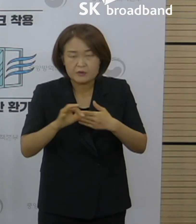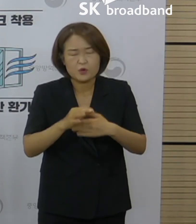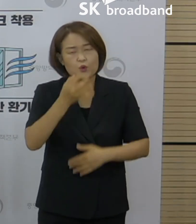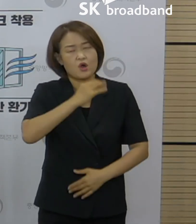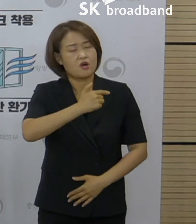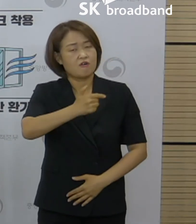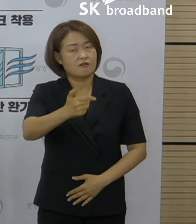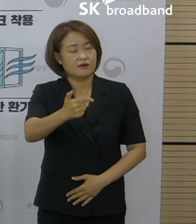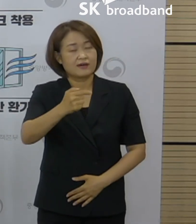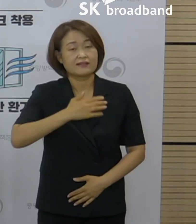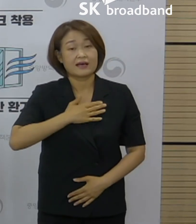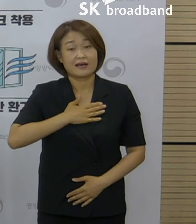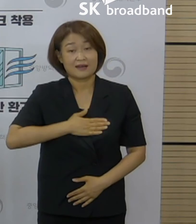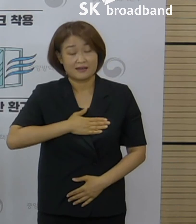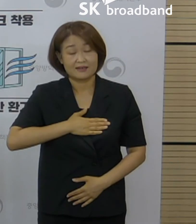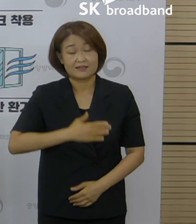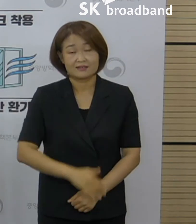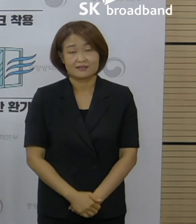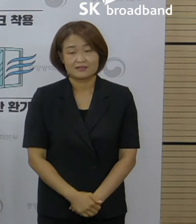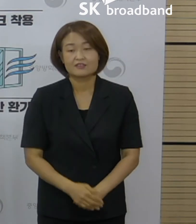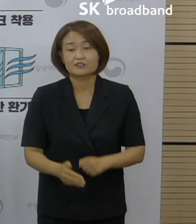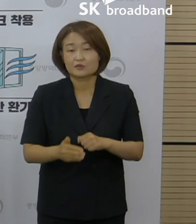인지하고 있기 때문에 이러한